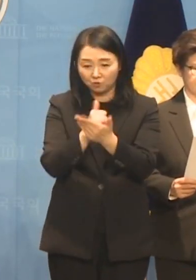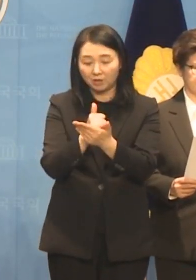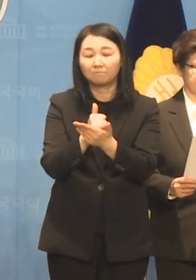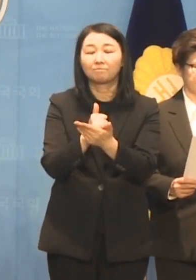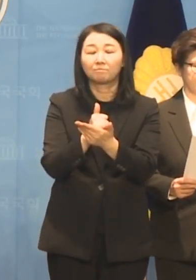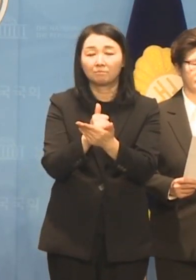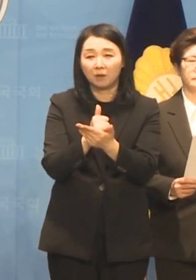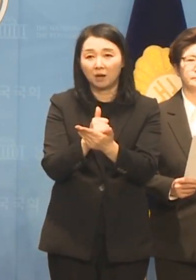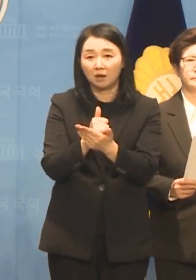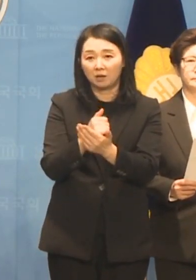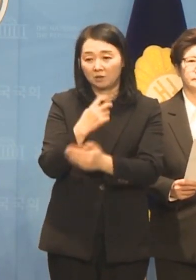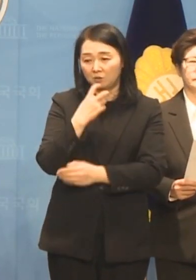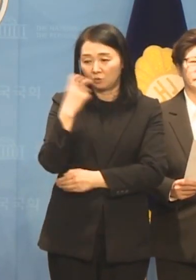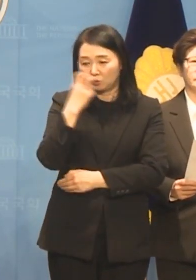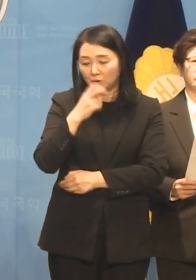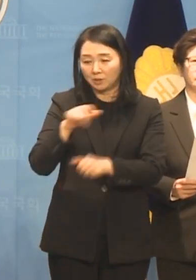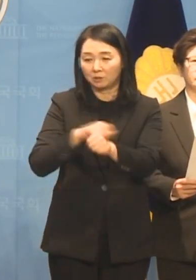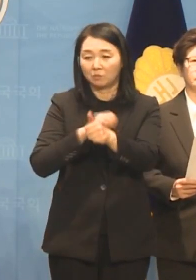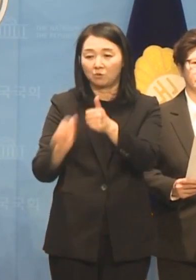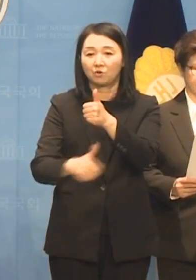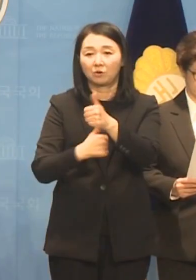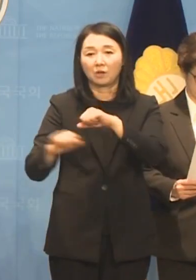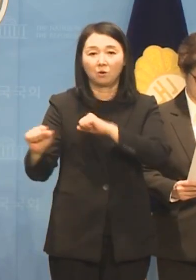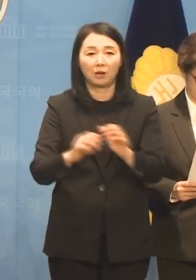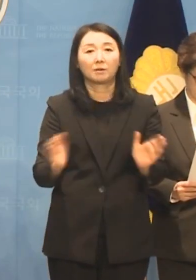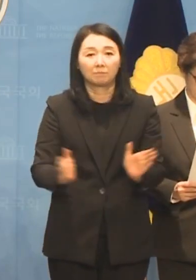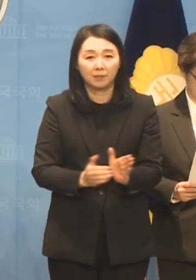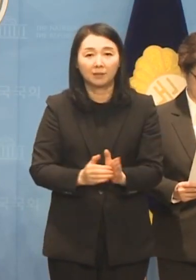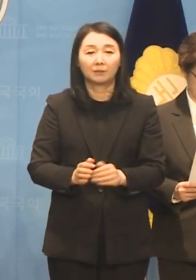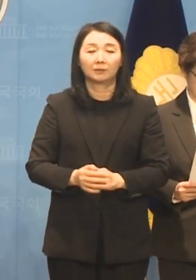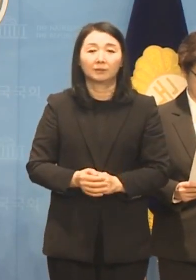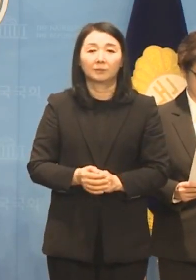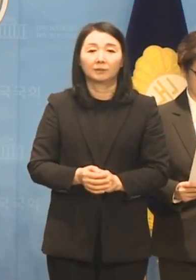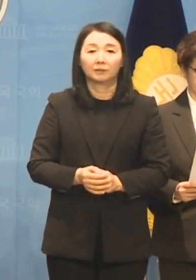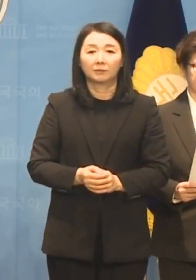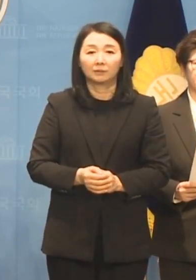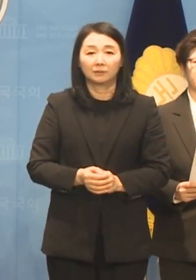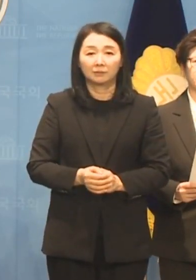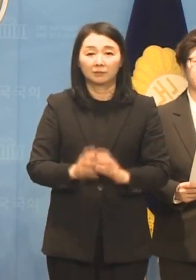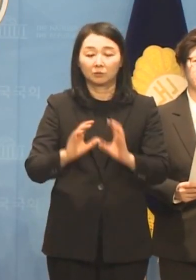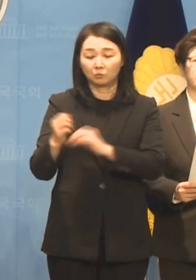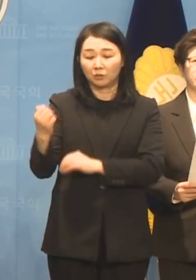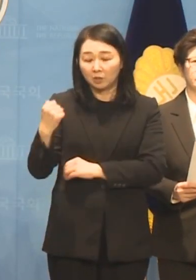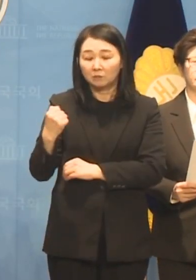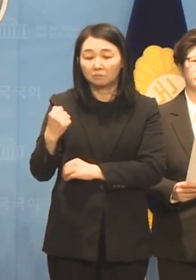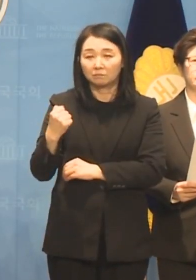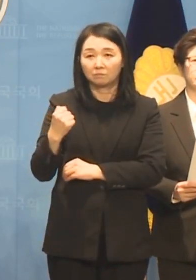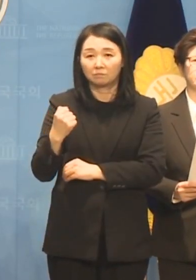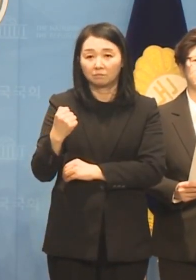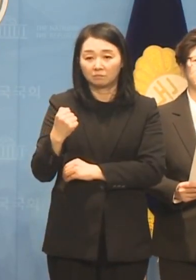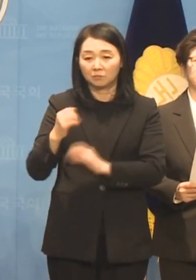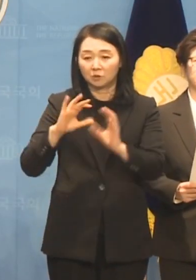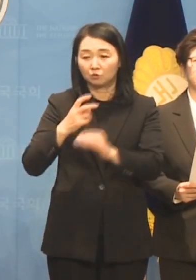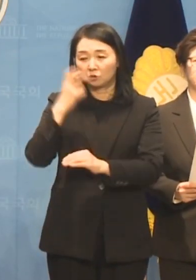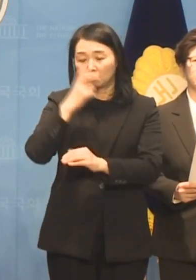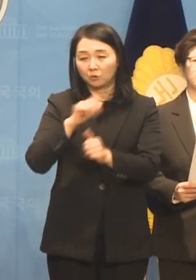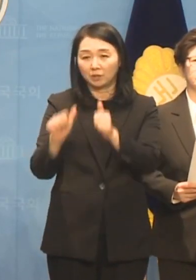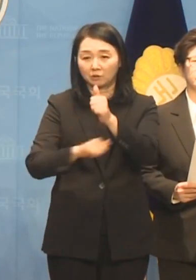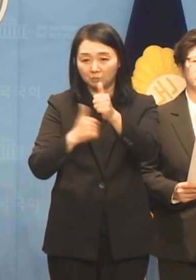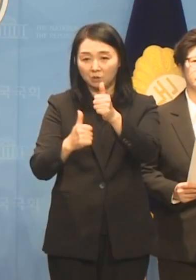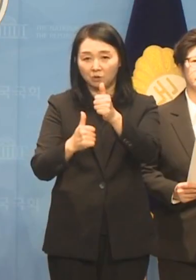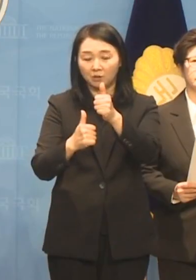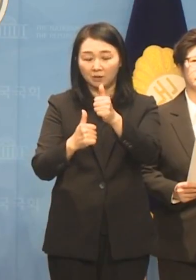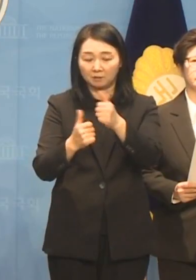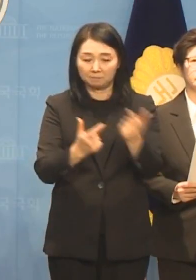국정조사 특별위원회 활동을 마무리했습니다. 국민의힘 국정조사 특위위원 전원은